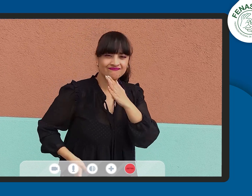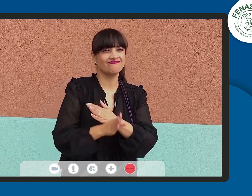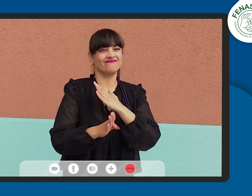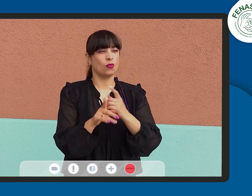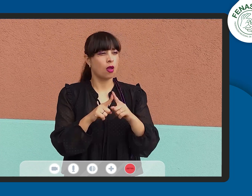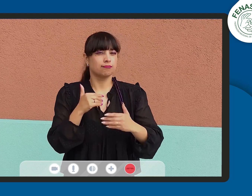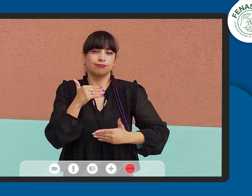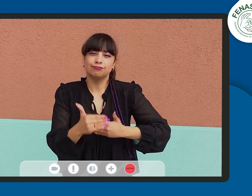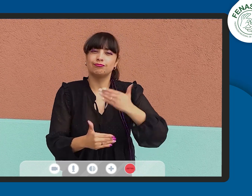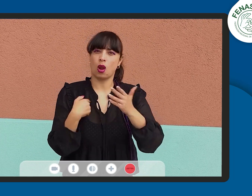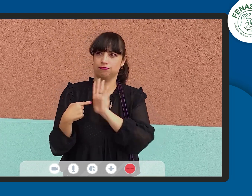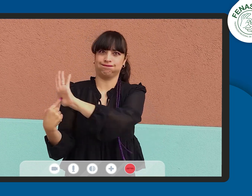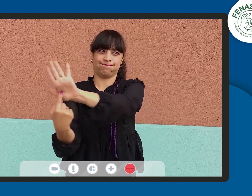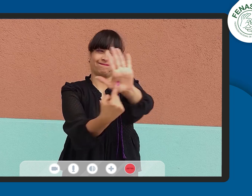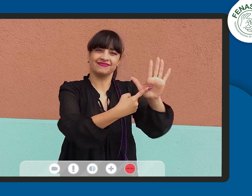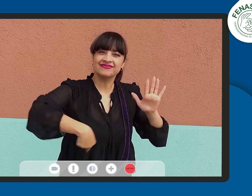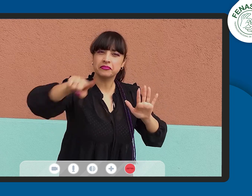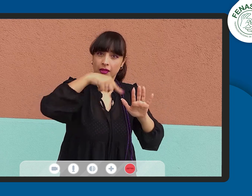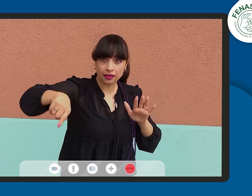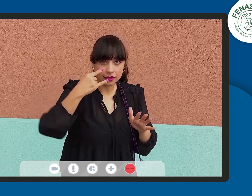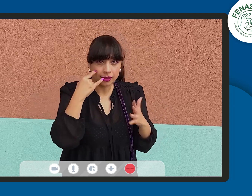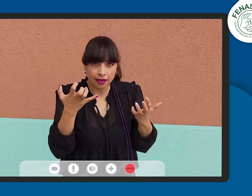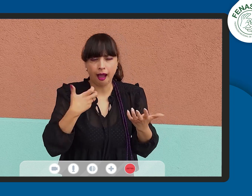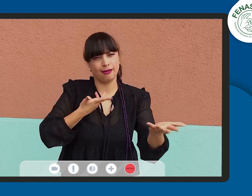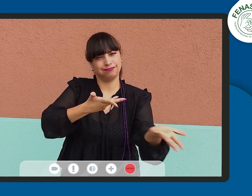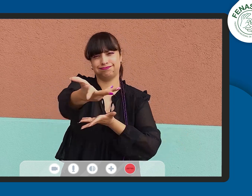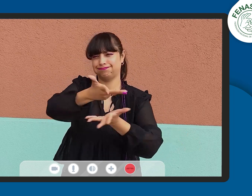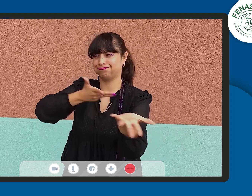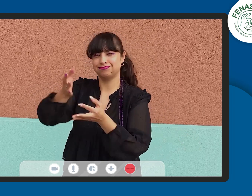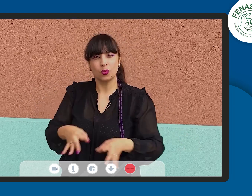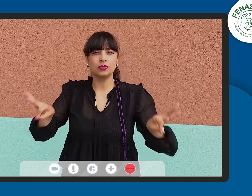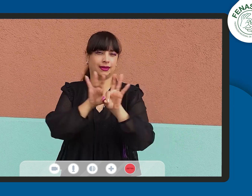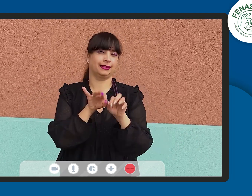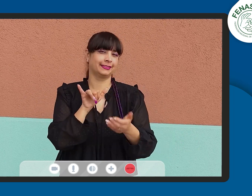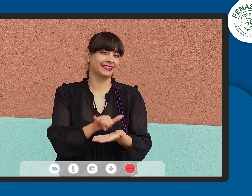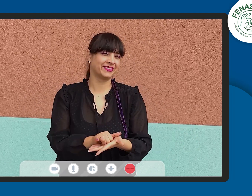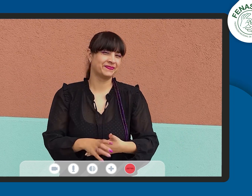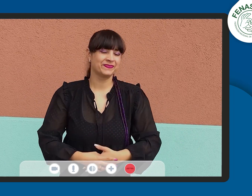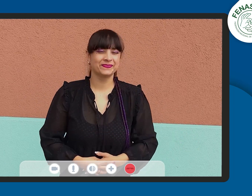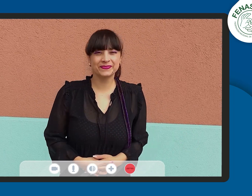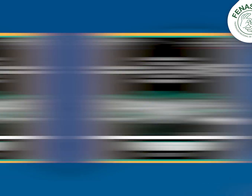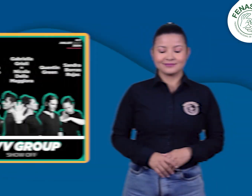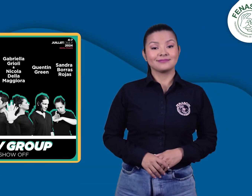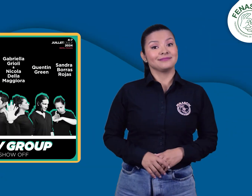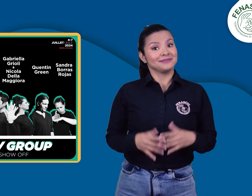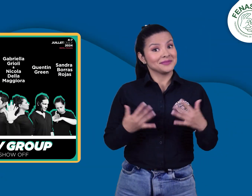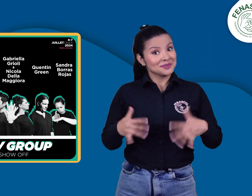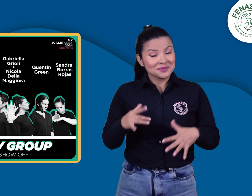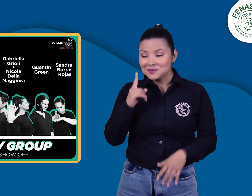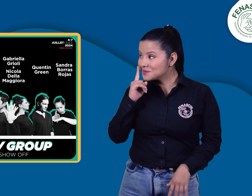día, pero continúo haciendo mis presentaciones y compartiendo lo que aprendo con todos ustedes. Eso para mí es muy importante. ¡Qué